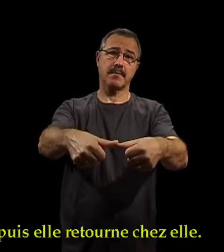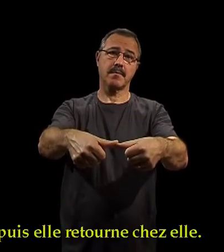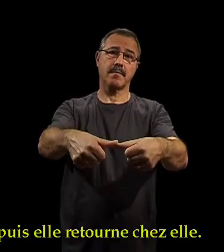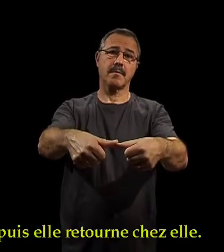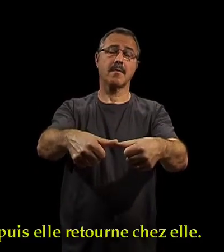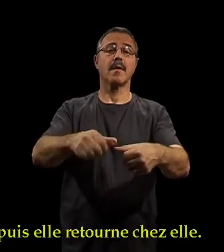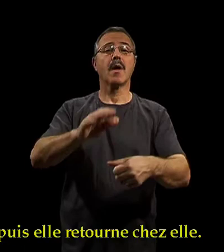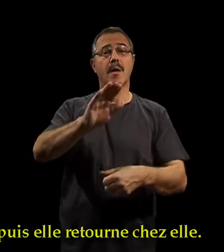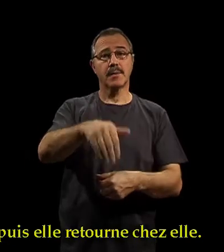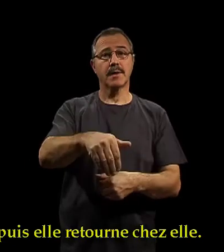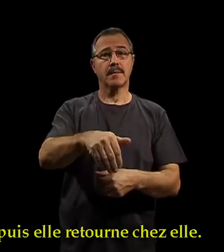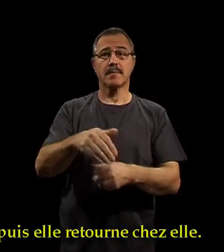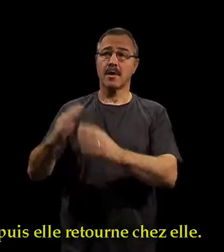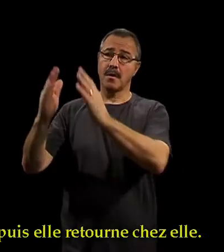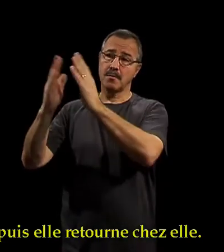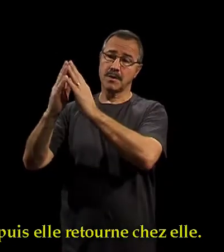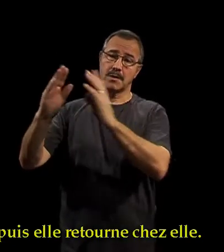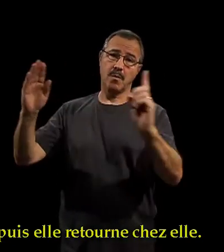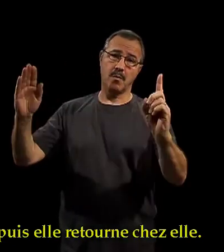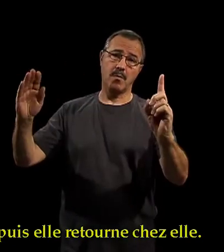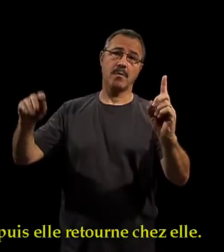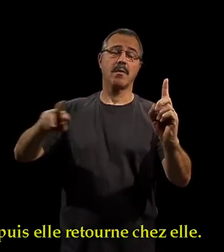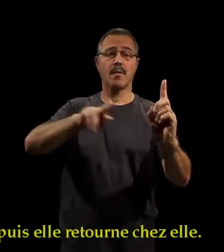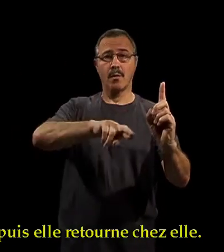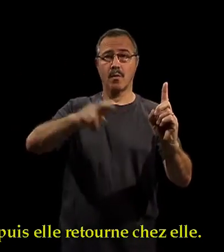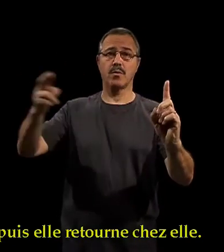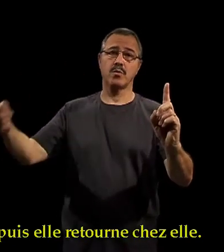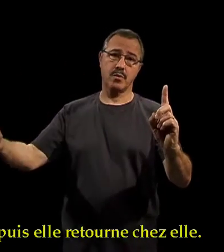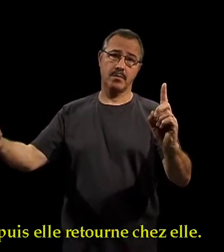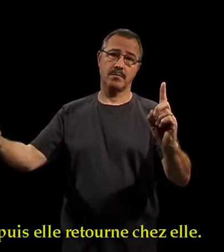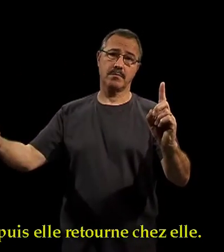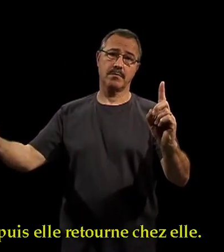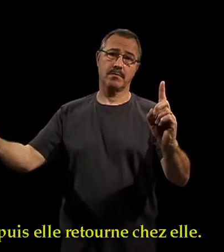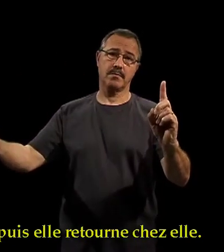puis elle retourne chez elle.